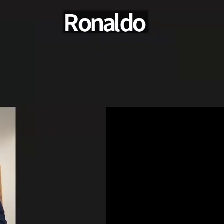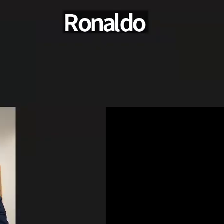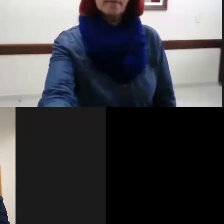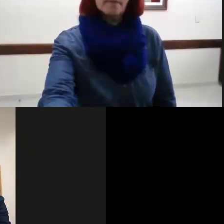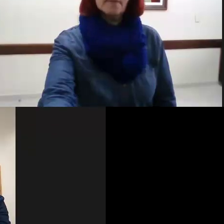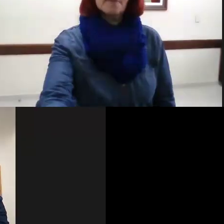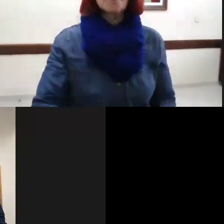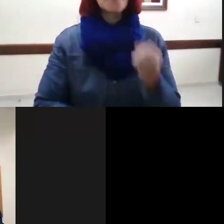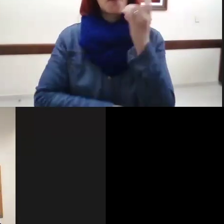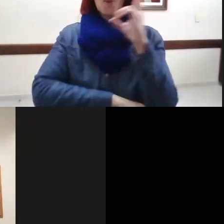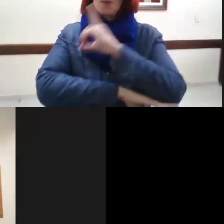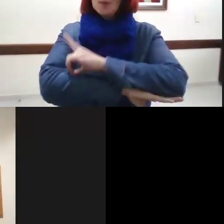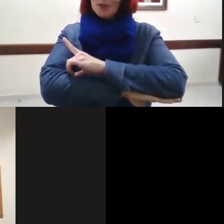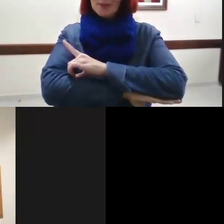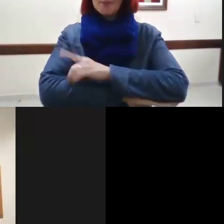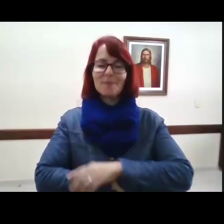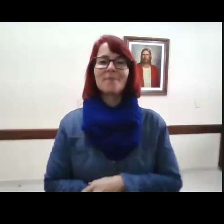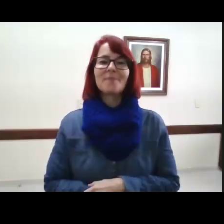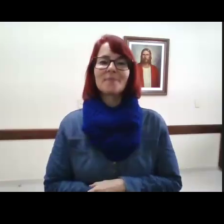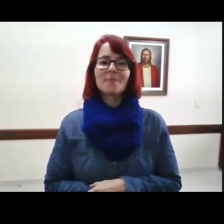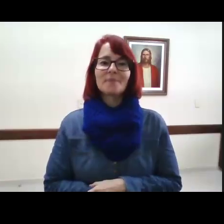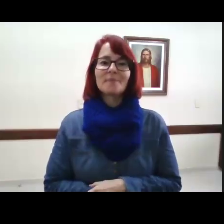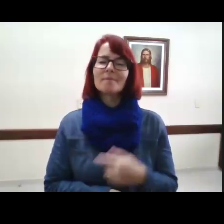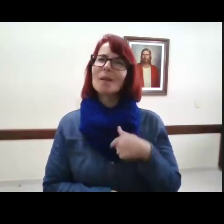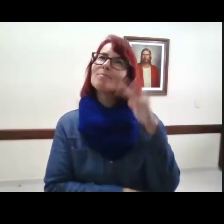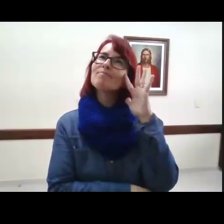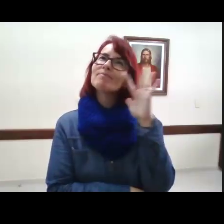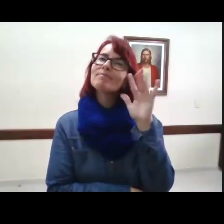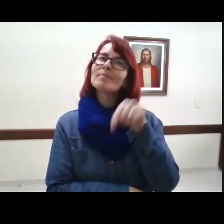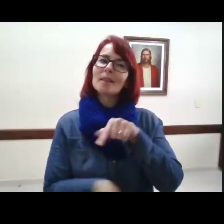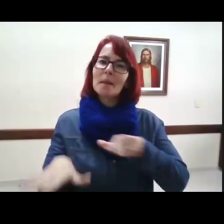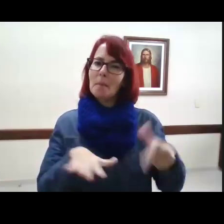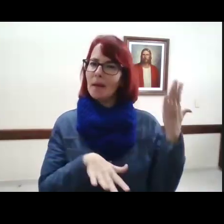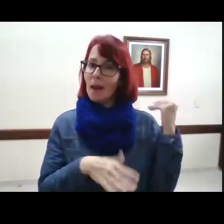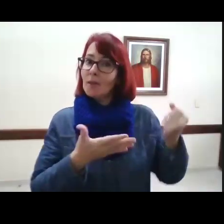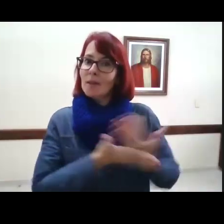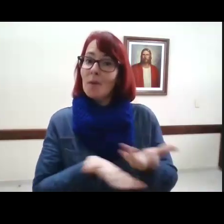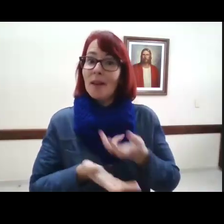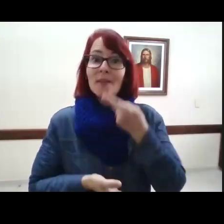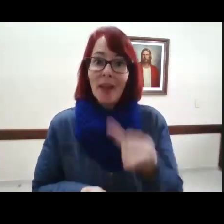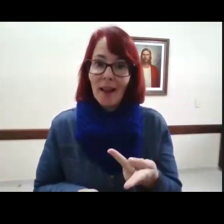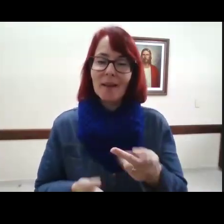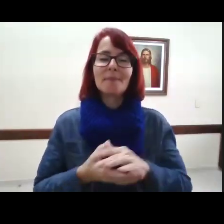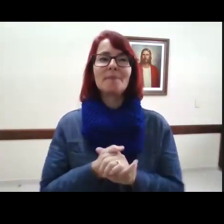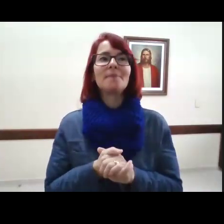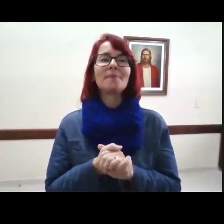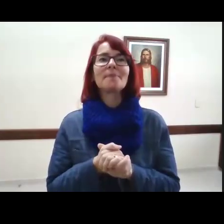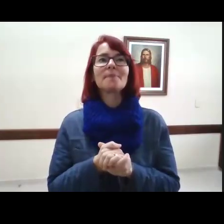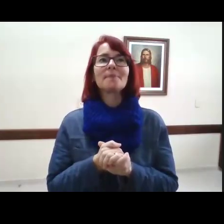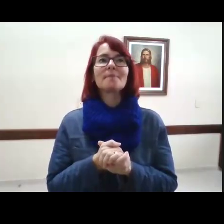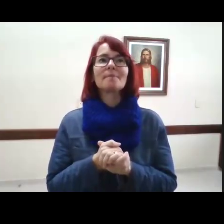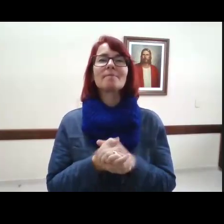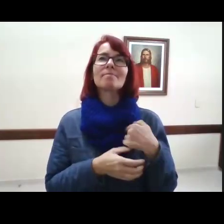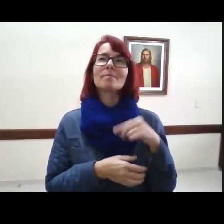Bom dia, irmãs e irmãos. Então, eu tava pensando em muitas coisas que aconteceram essa semana para compartilhar. E uma coisa